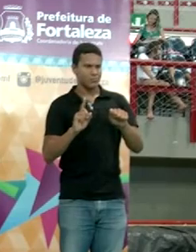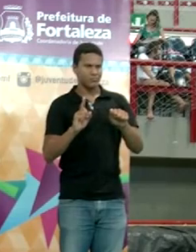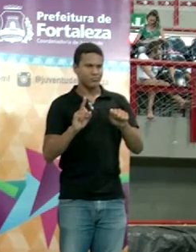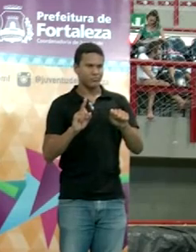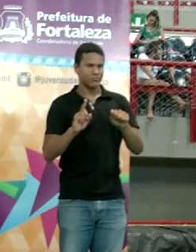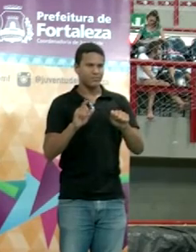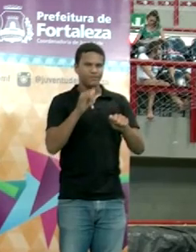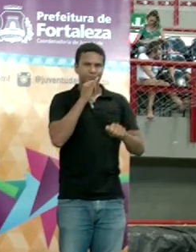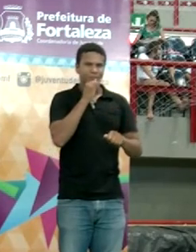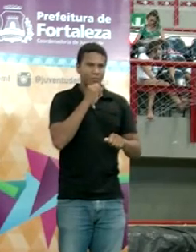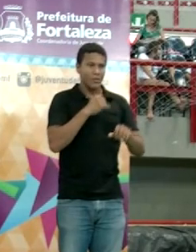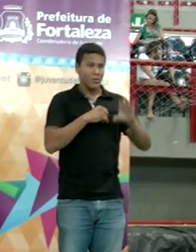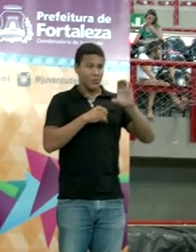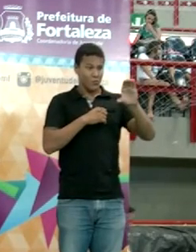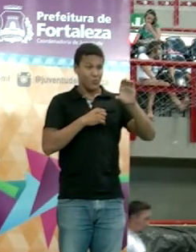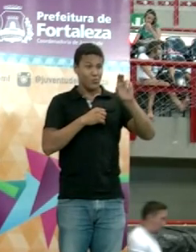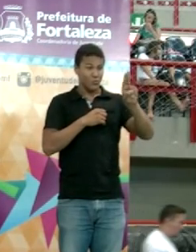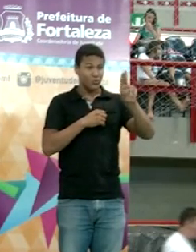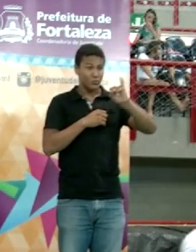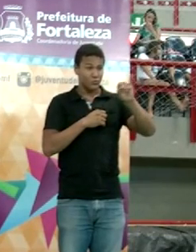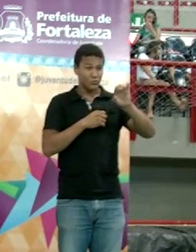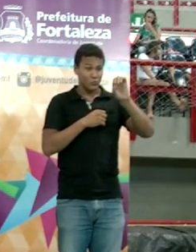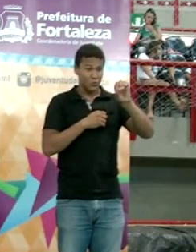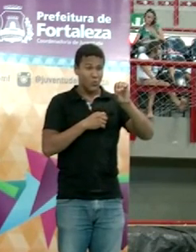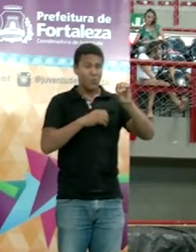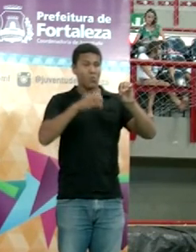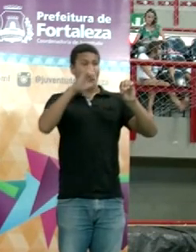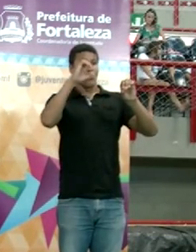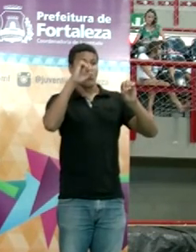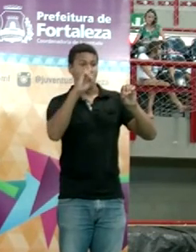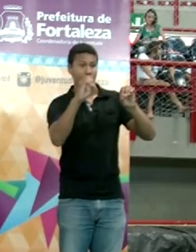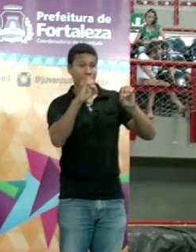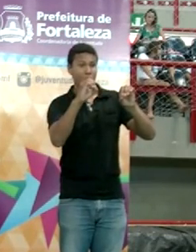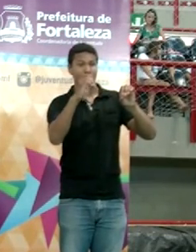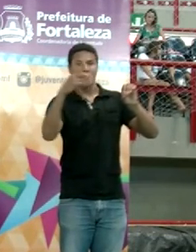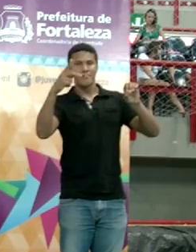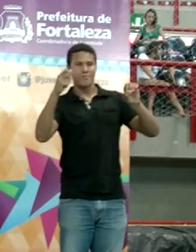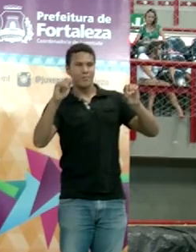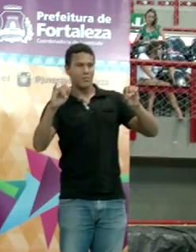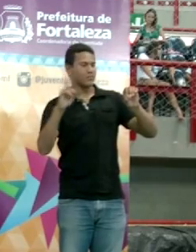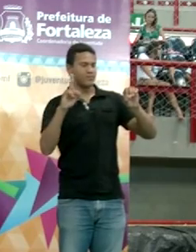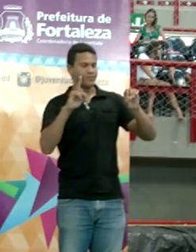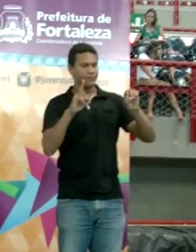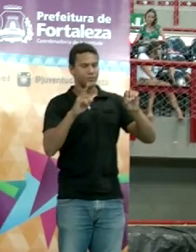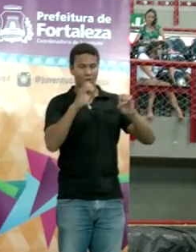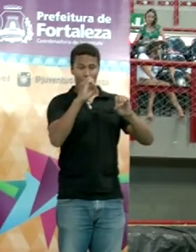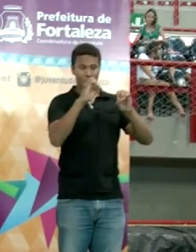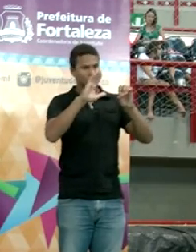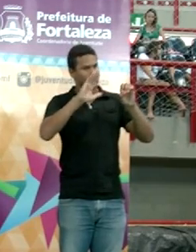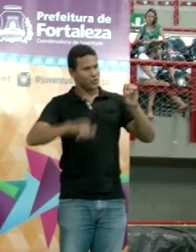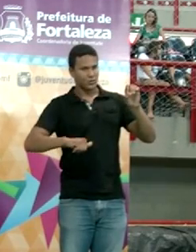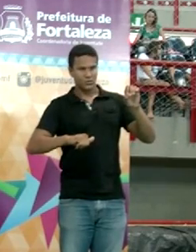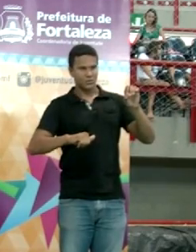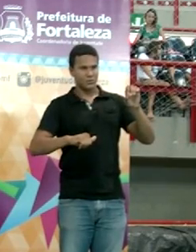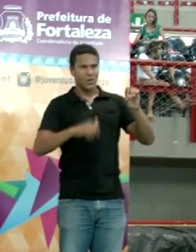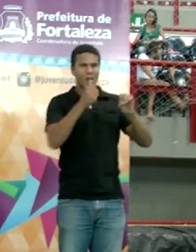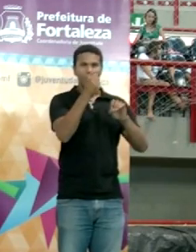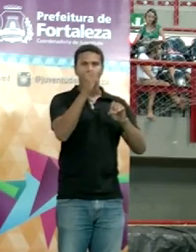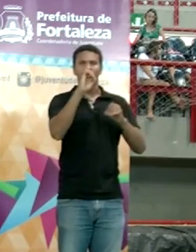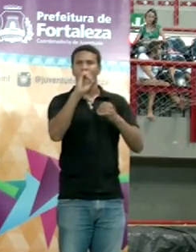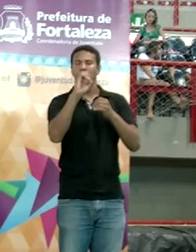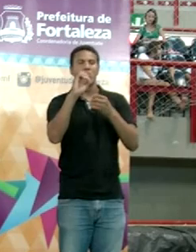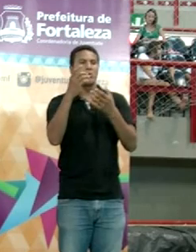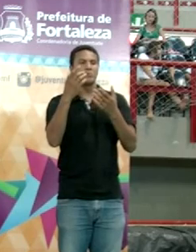Está errado. Eu tenho que dizer o menino cujo pai. O menino cuja